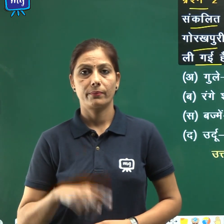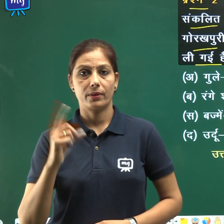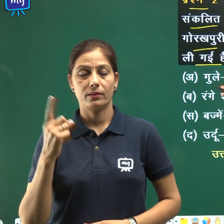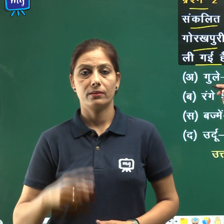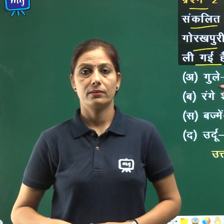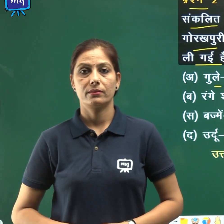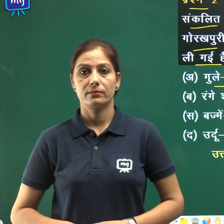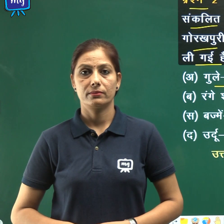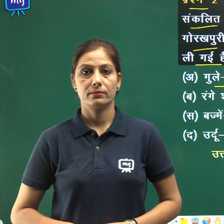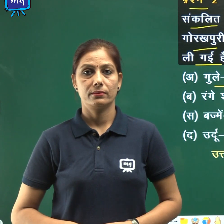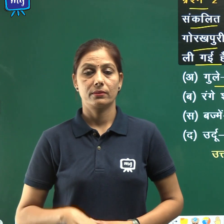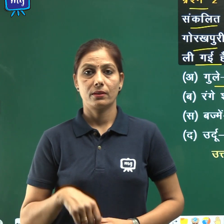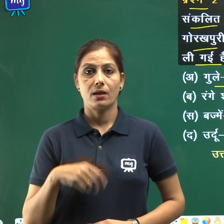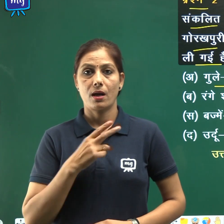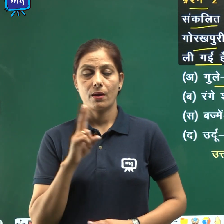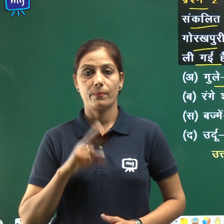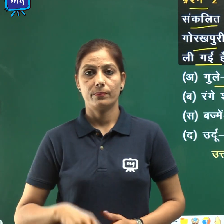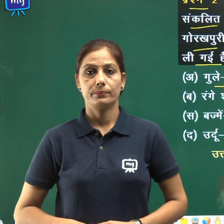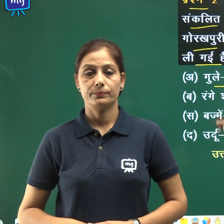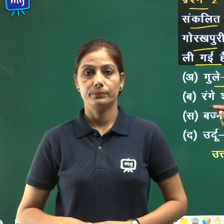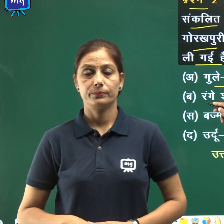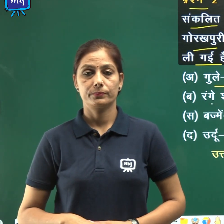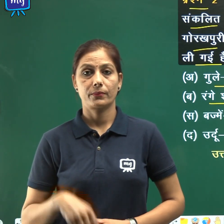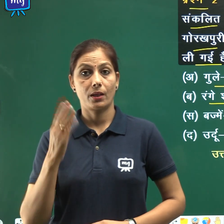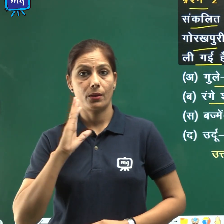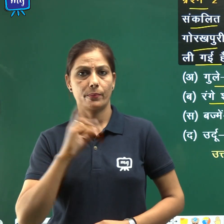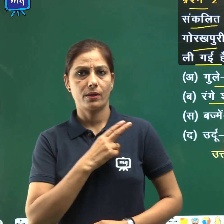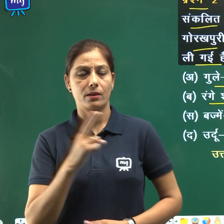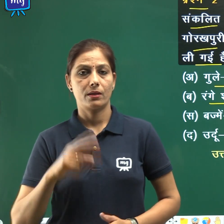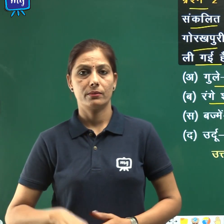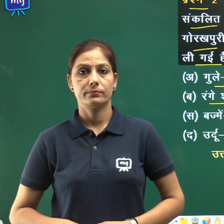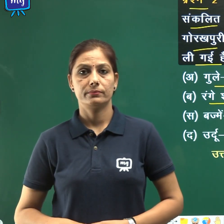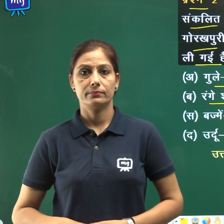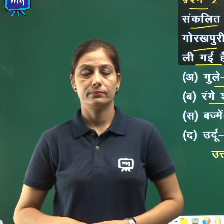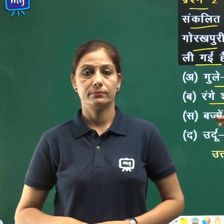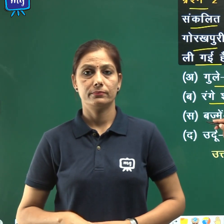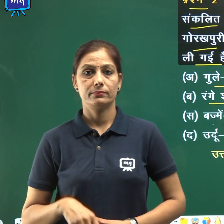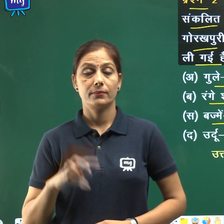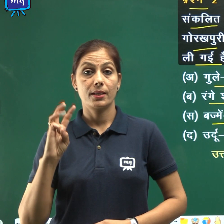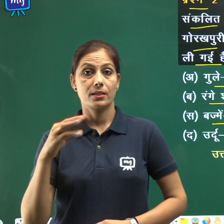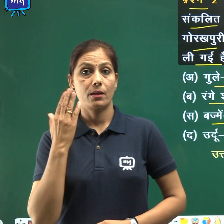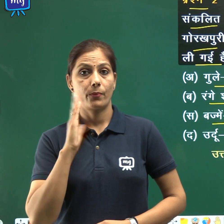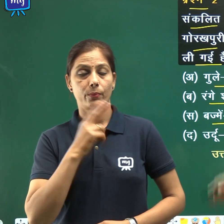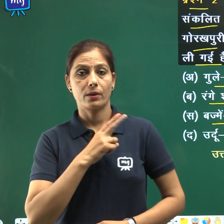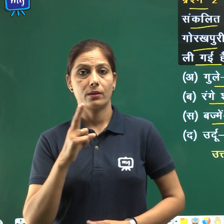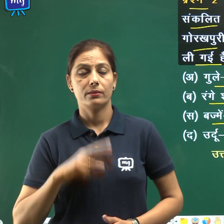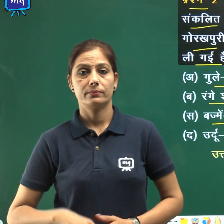पहला गुले नगमा, दूसरा रंगे शायरी, तीसरा बज़्मे